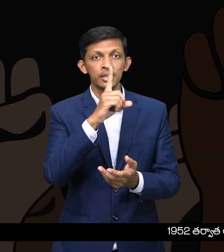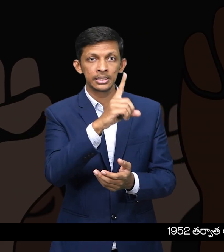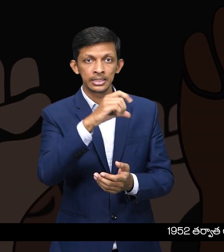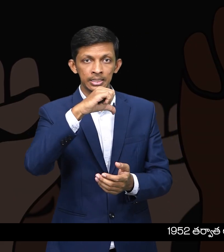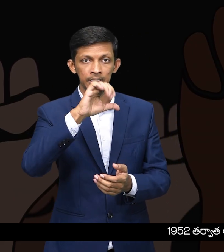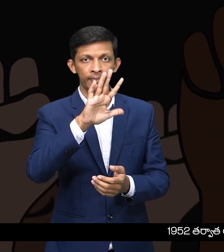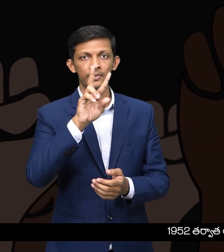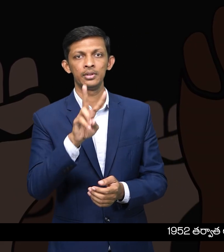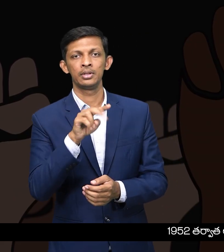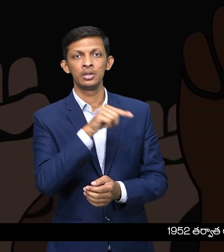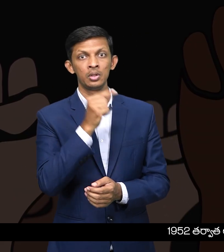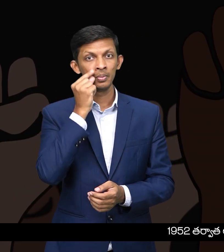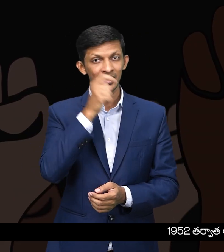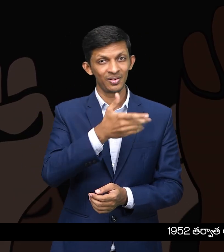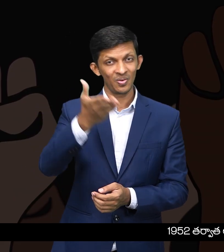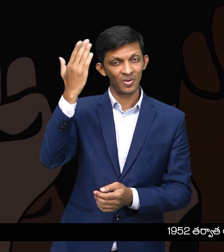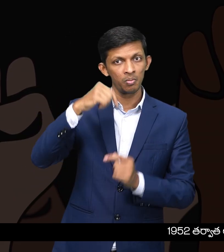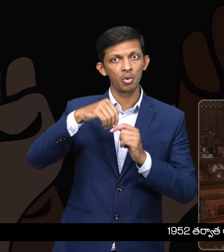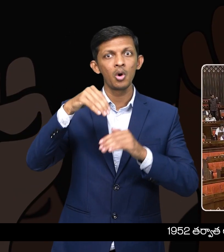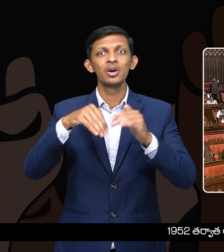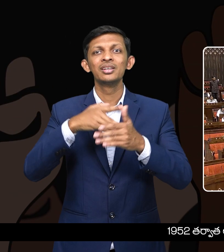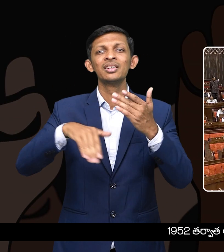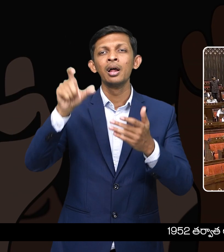1952 తర్వాత ఆయన రాజ్యసభకు ఎన్నికయ్యారు.